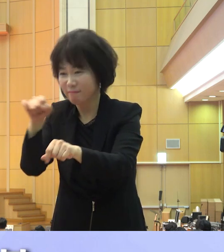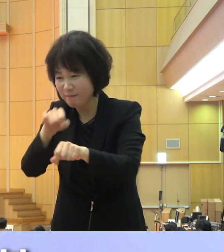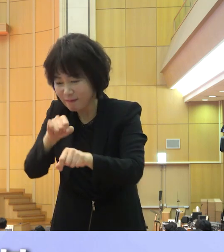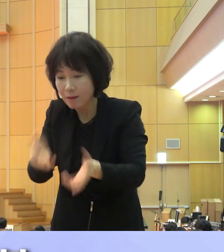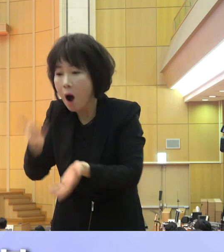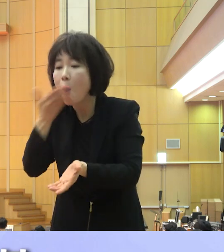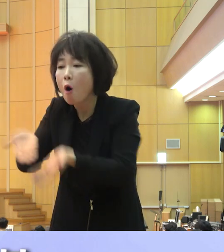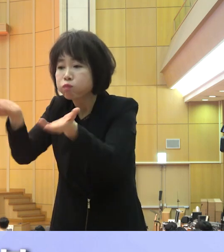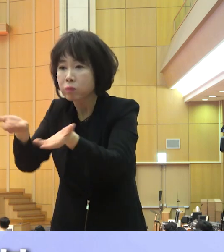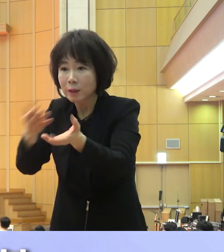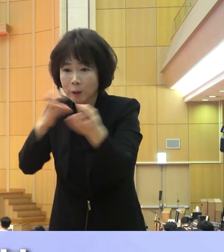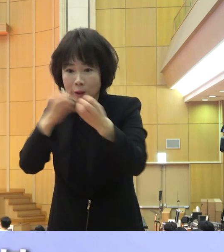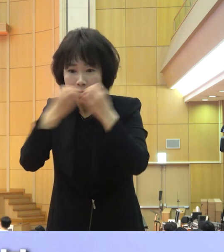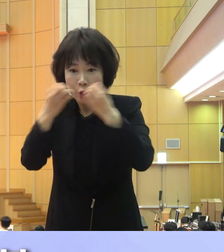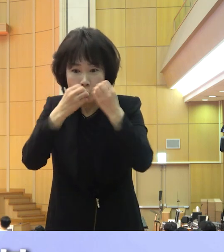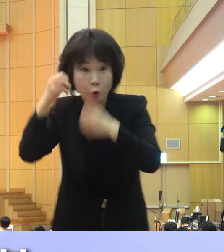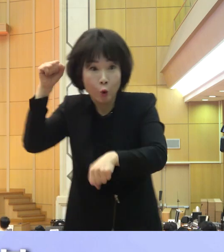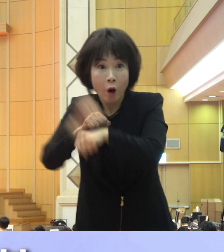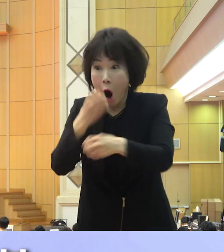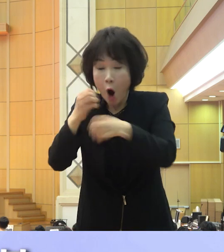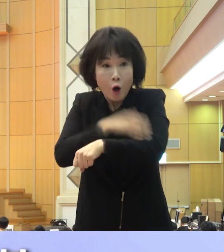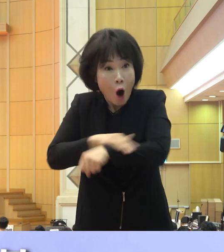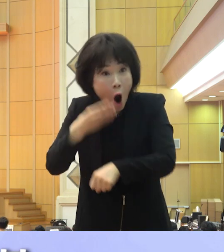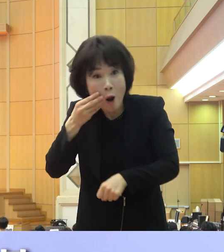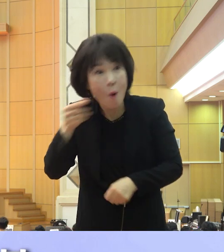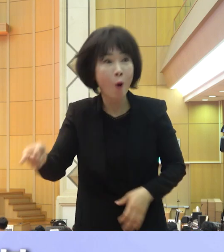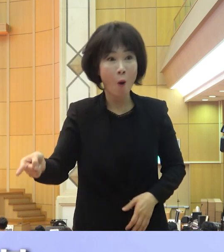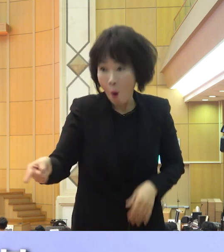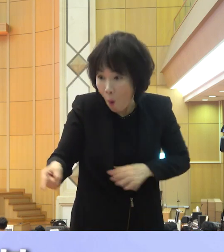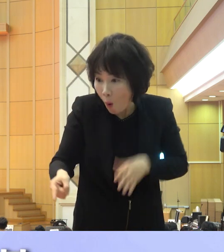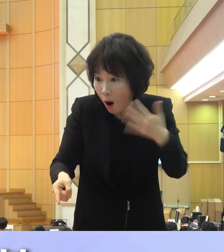뭐라고 해야 됩니까? 저기 단풍잎처럼 생겼습니다.